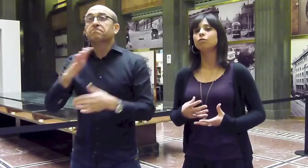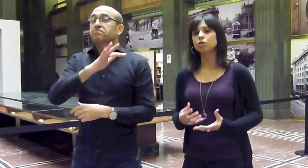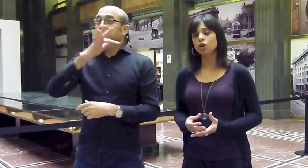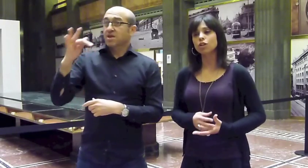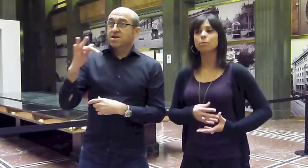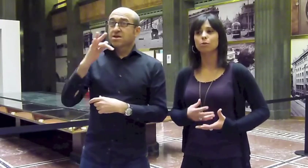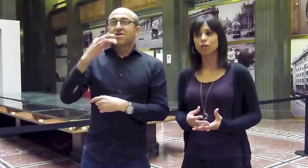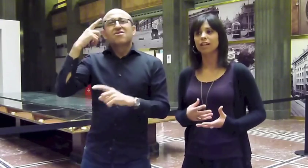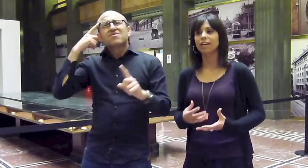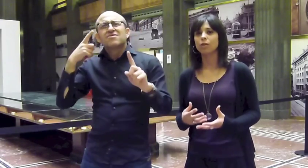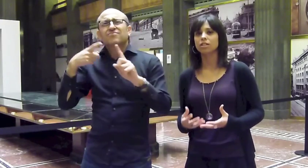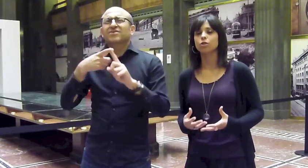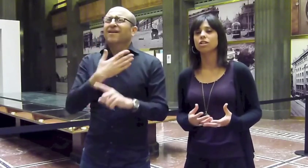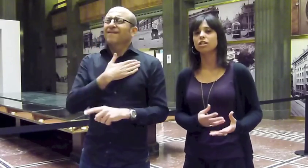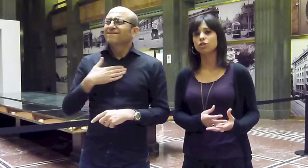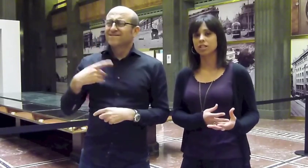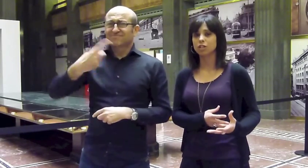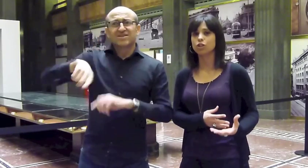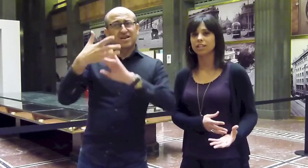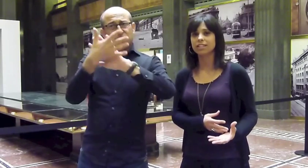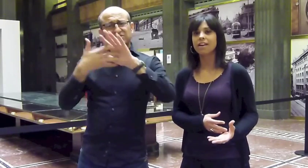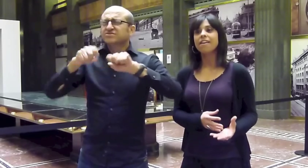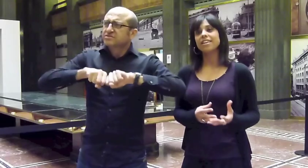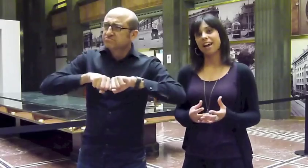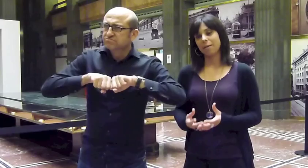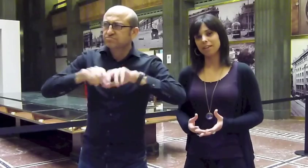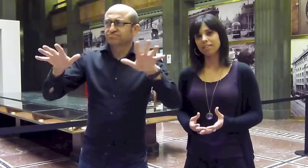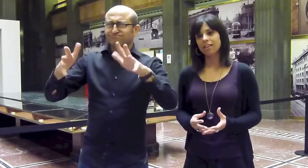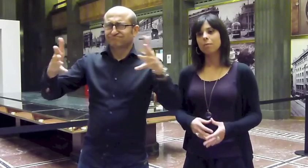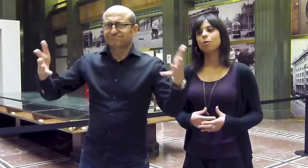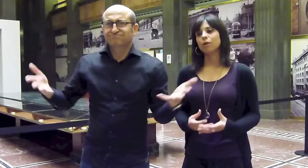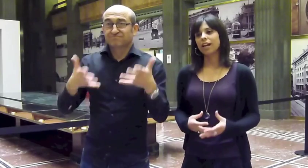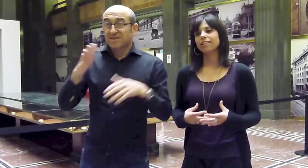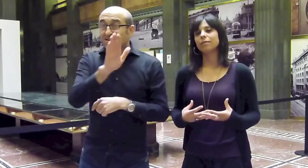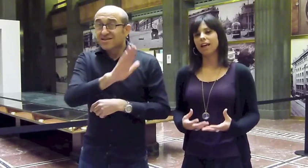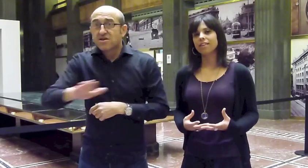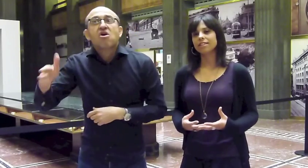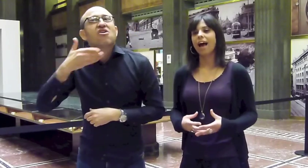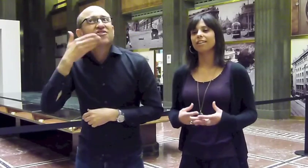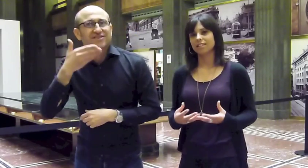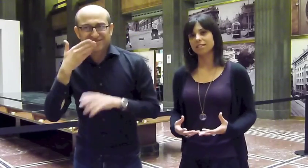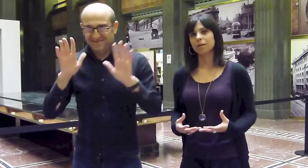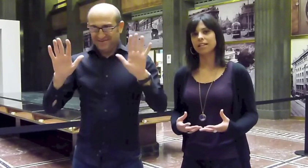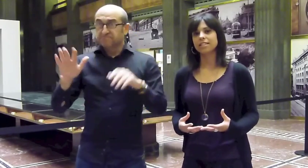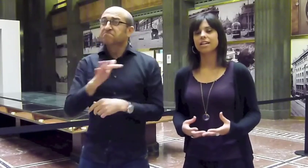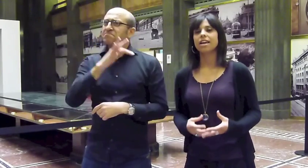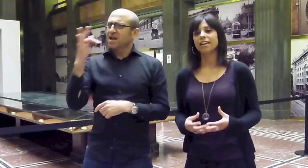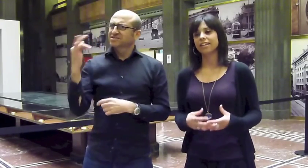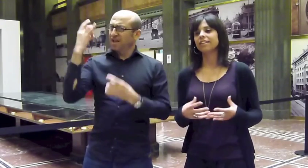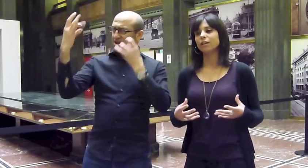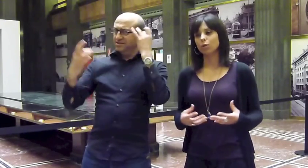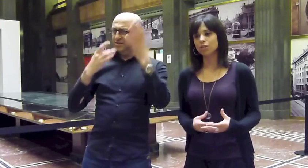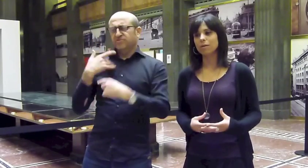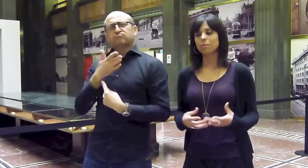hacer difusión y promoción de la lengua de signos en niños y niñas oyentes y a la vez proponer actividades accesibles